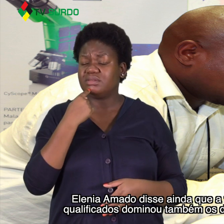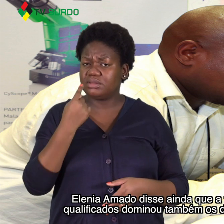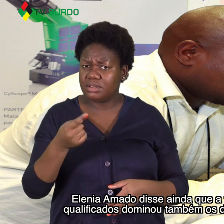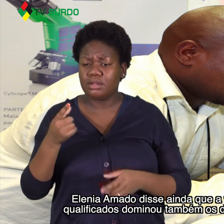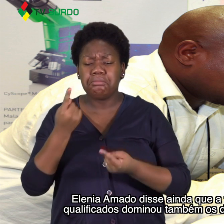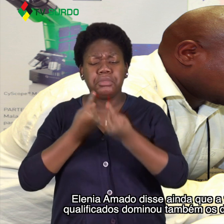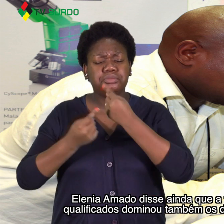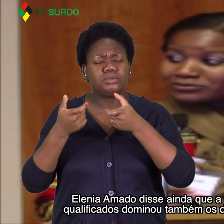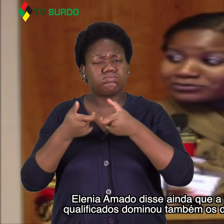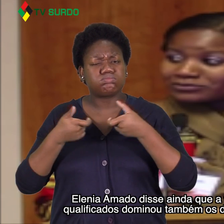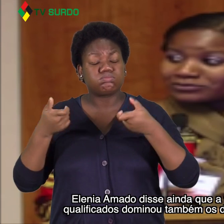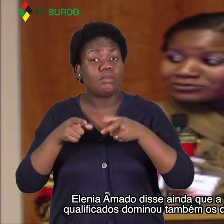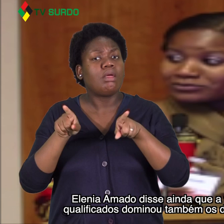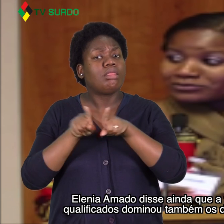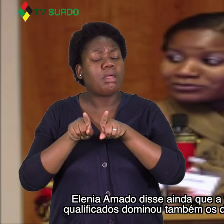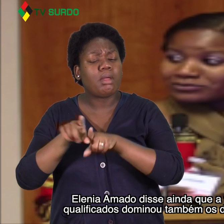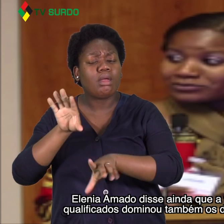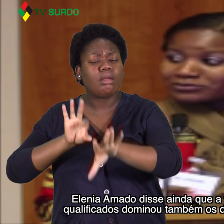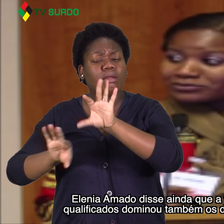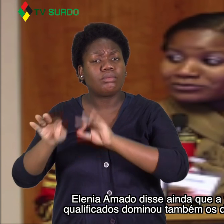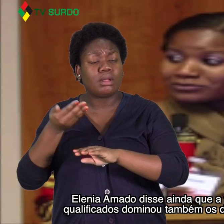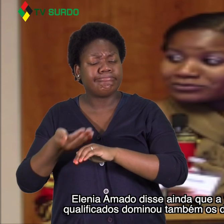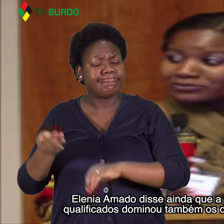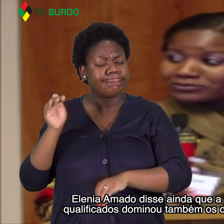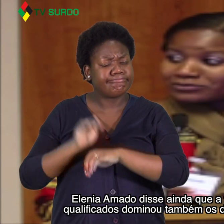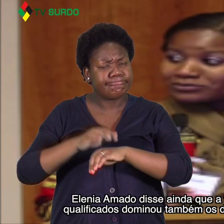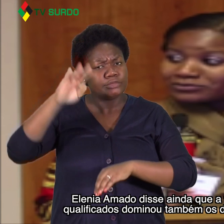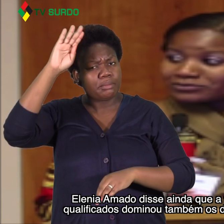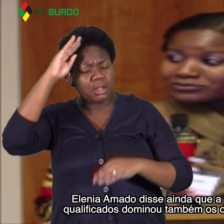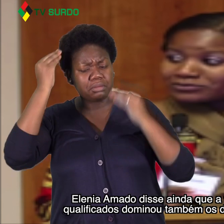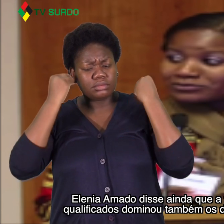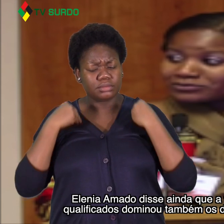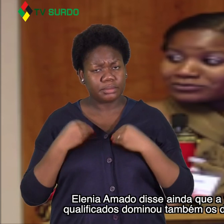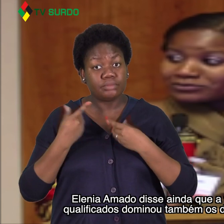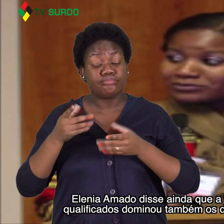formação de quadros qualificados dominou também os debates da Conferência.